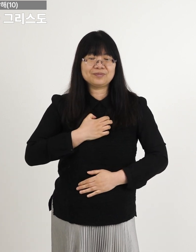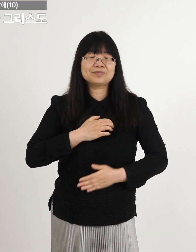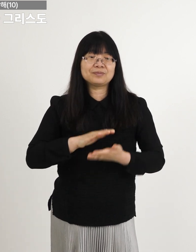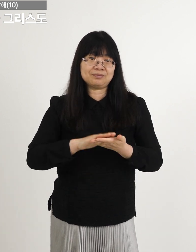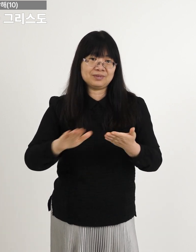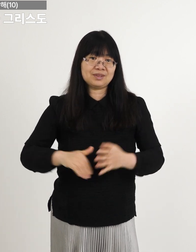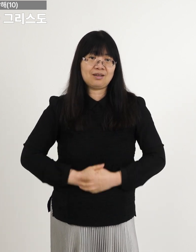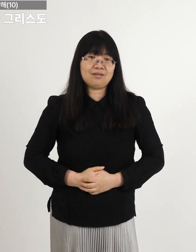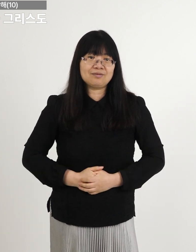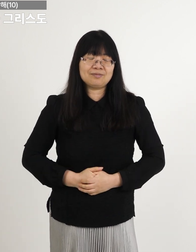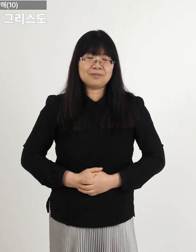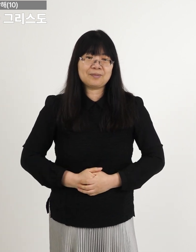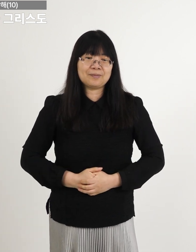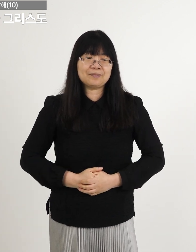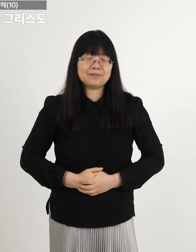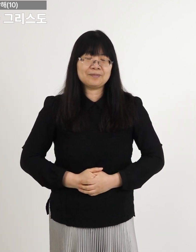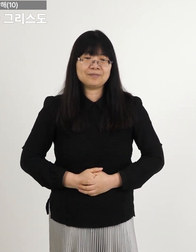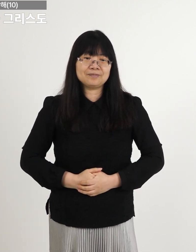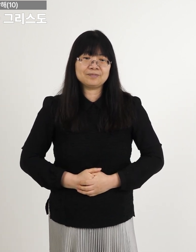그렇죠?